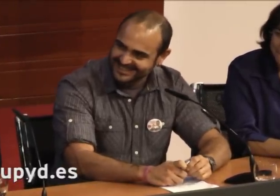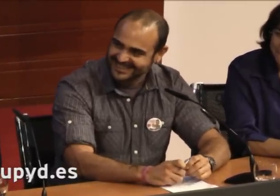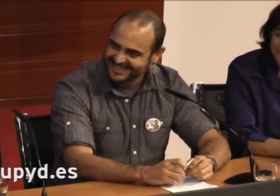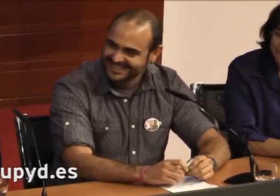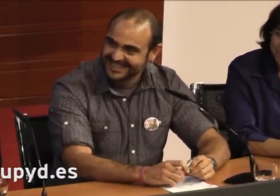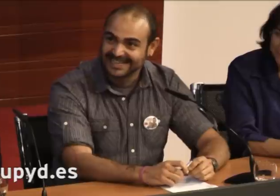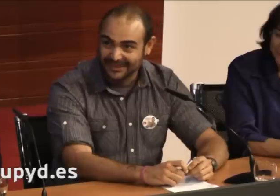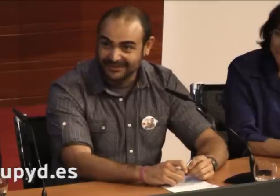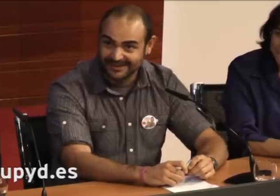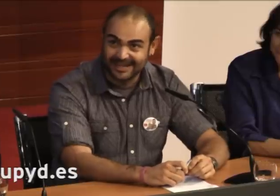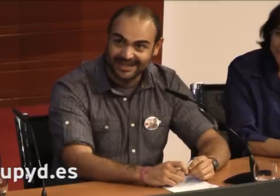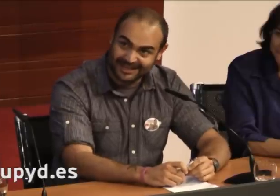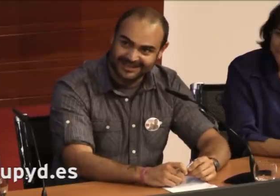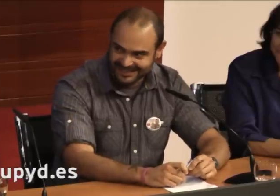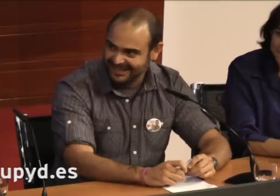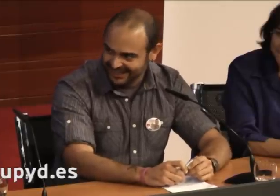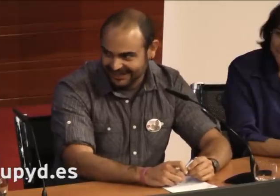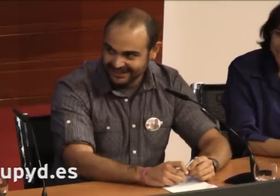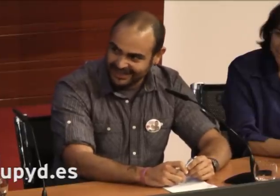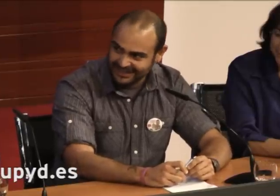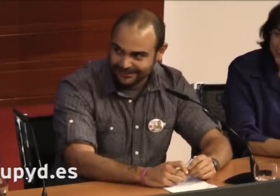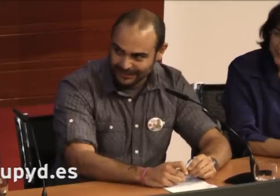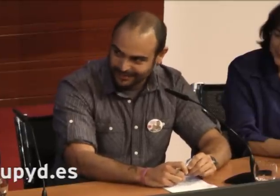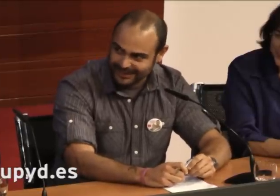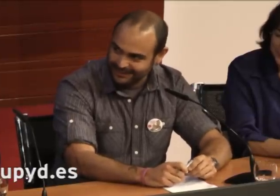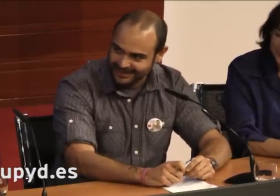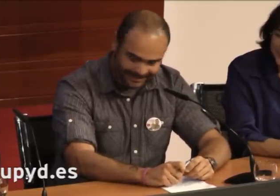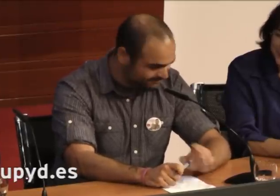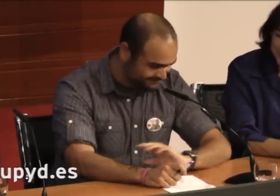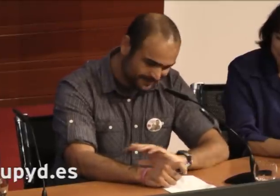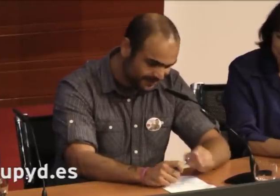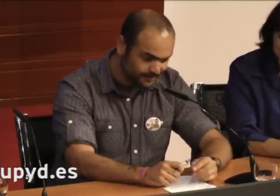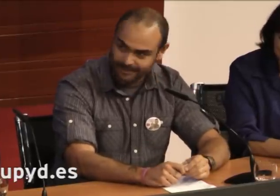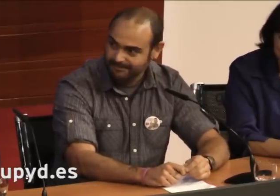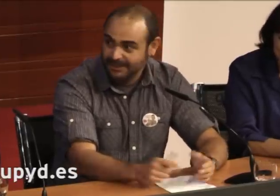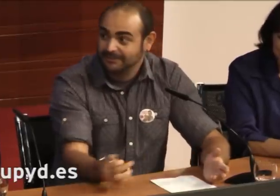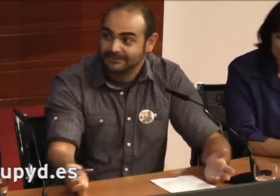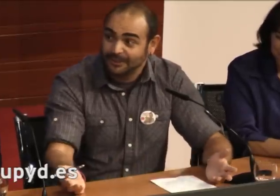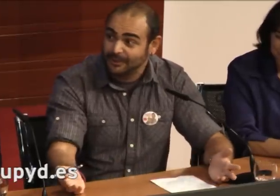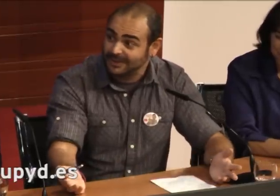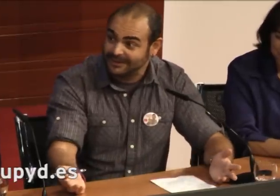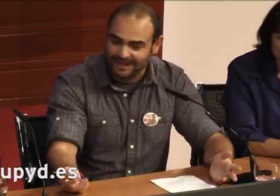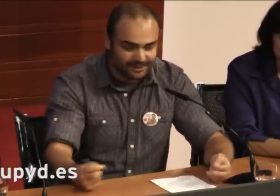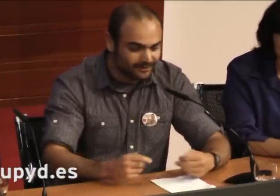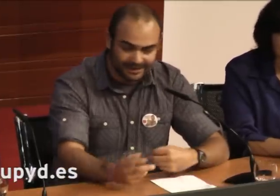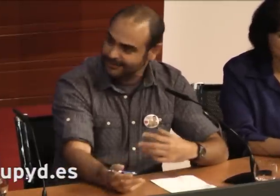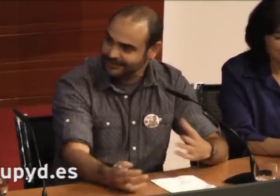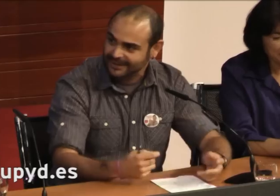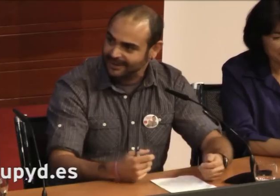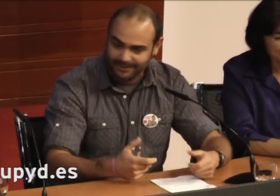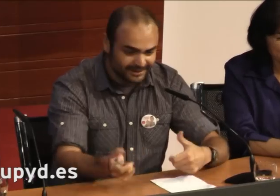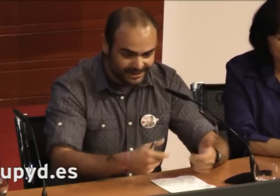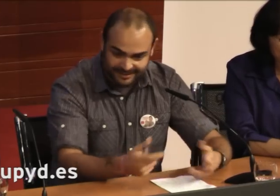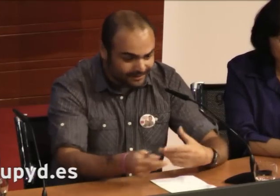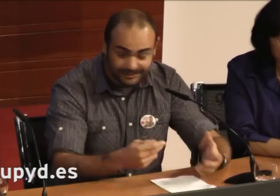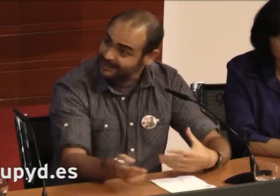pero las de verdad. Las de verdad, entre 5 y 6 al día, seguro. 5 o 6 horas. No se puede contabilizar, porque con las redes sociales,